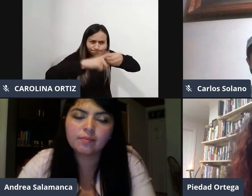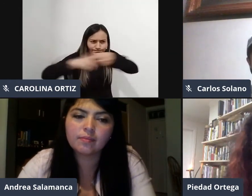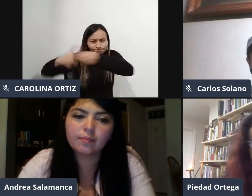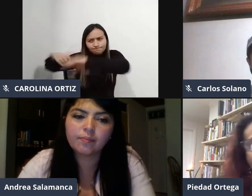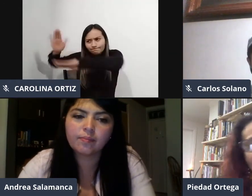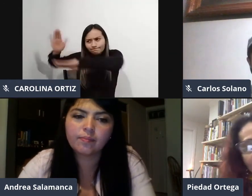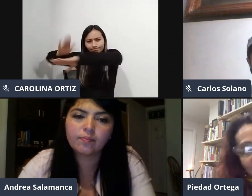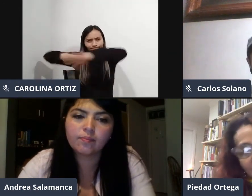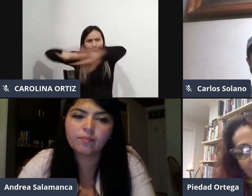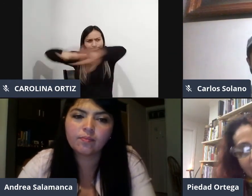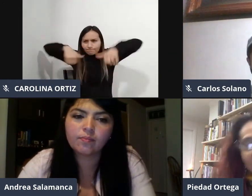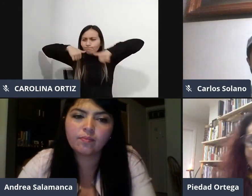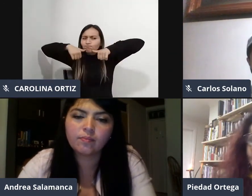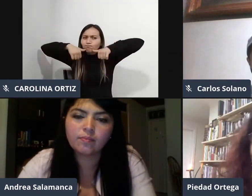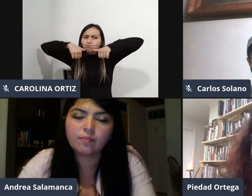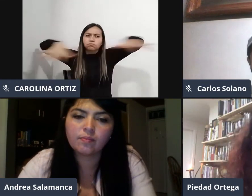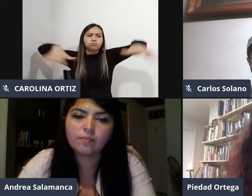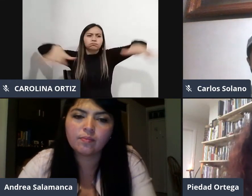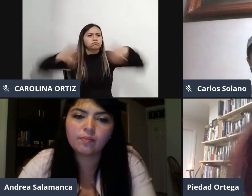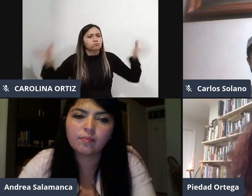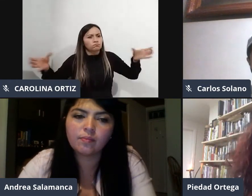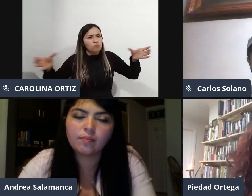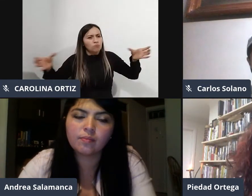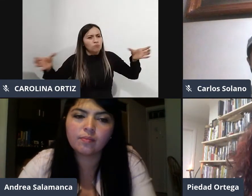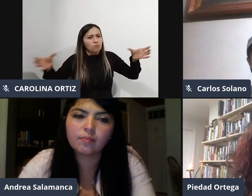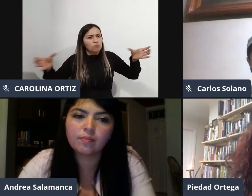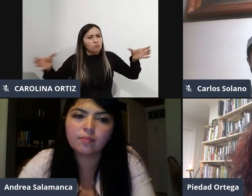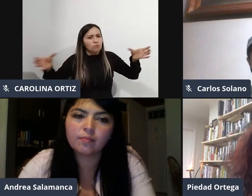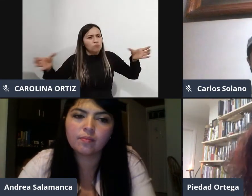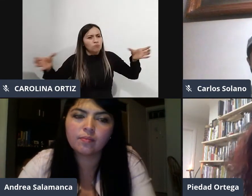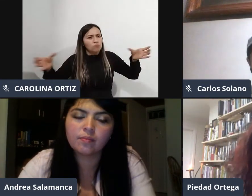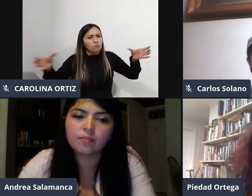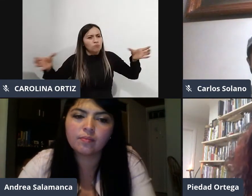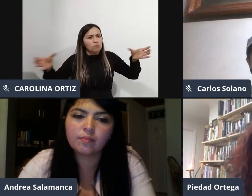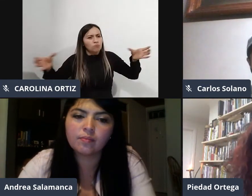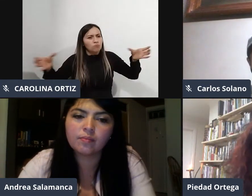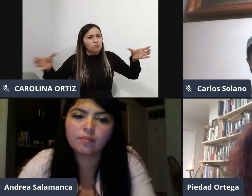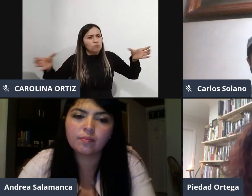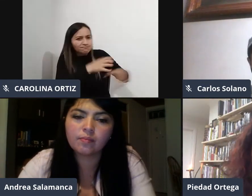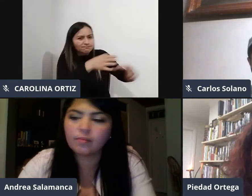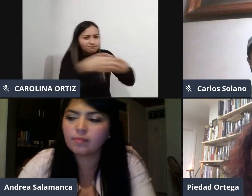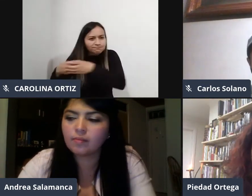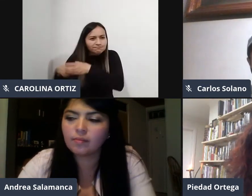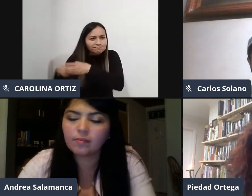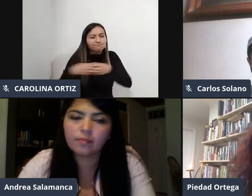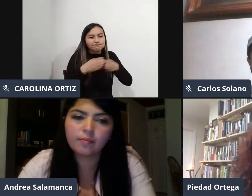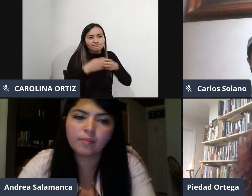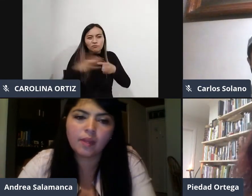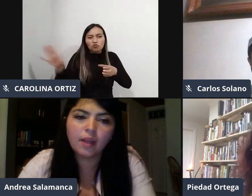la cuadra, con el barrio, con nuestros parches, y para que nos veamos en 8 días.